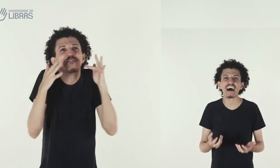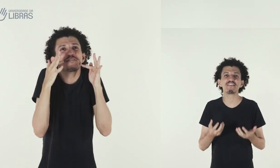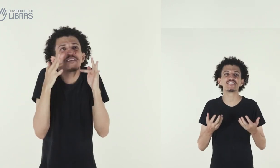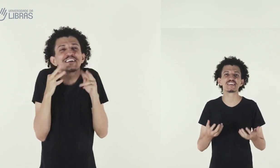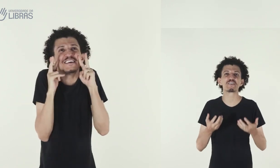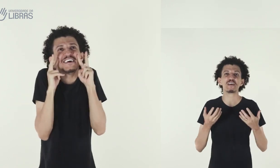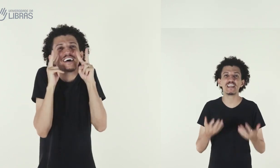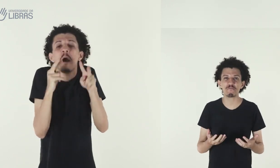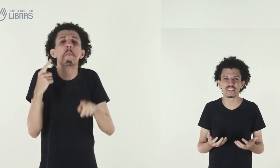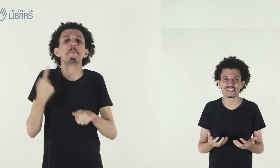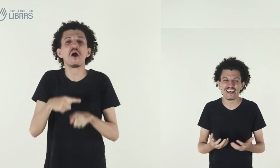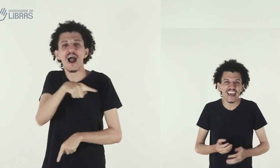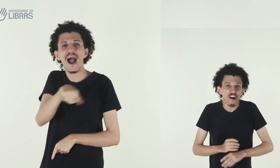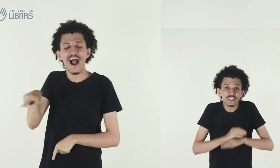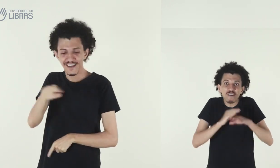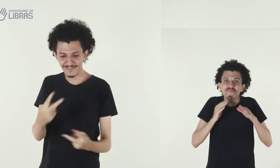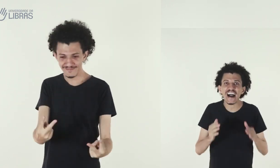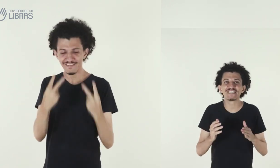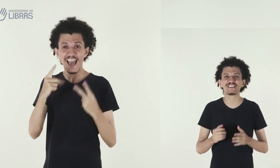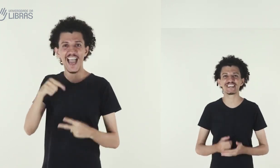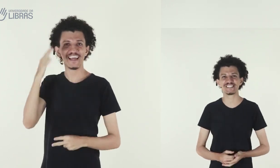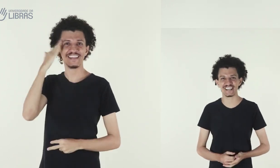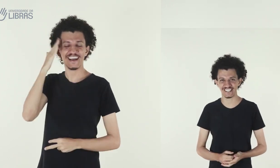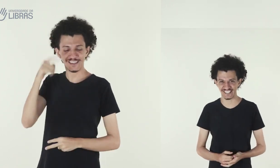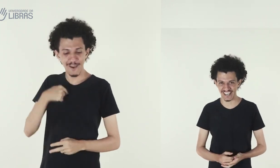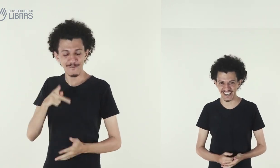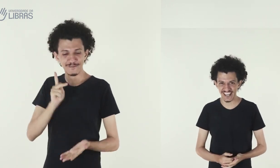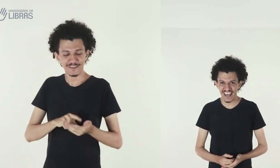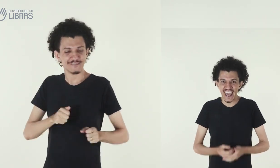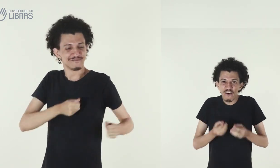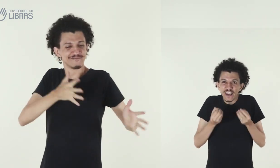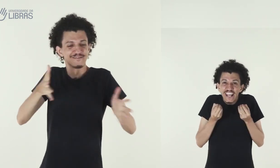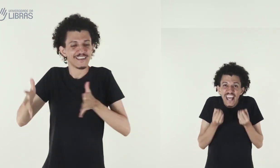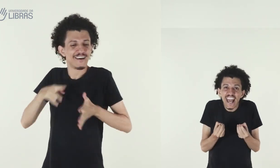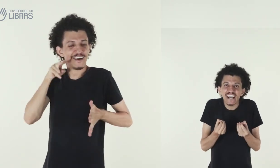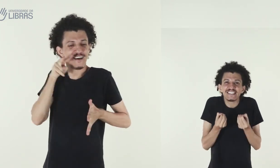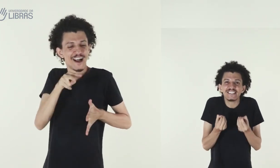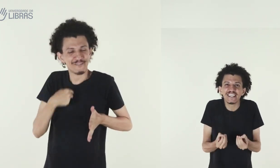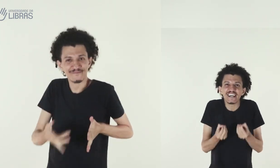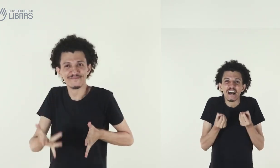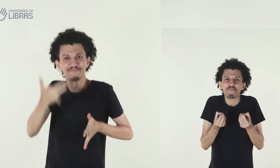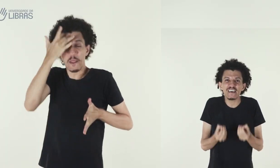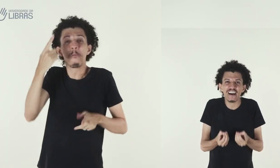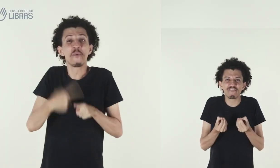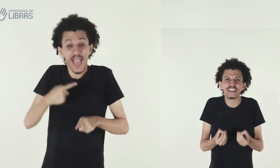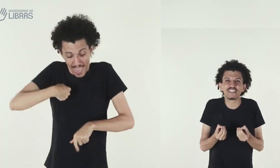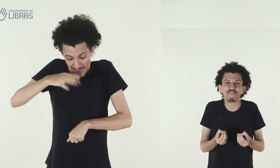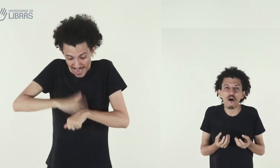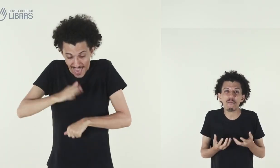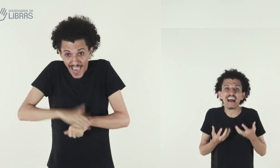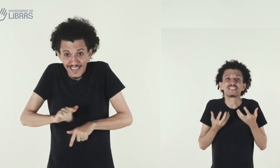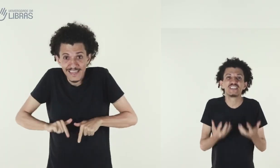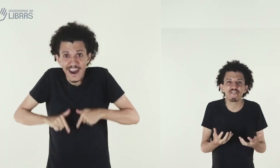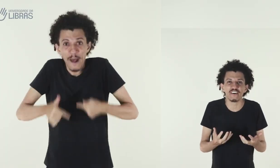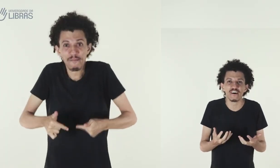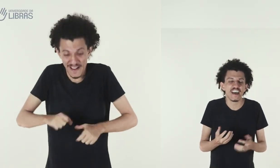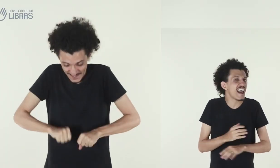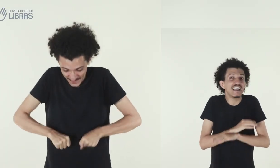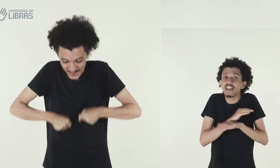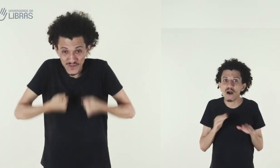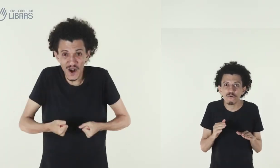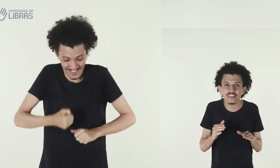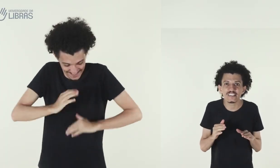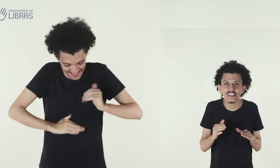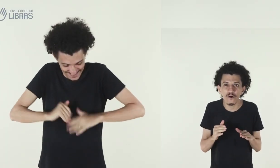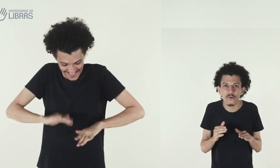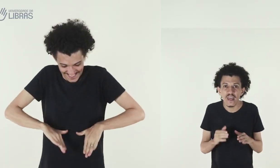que eu estava dizendo em Libras. Eu jamais vou esquecer essa cena. Eu criei esse dia na minha vida de forma ativa.